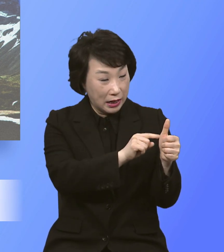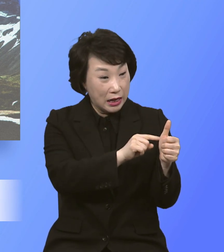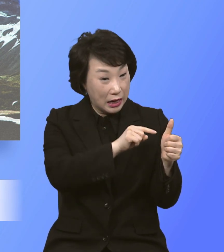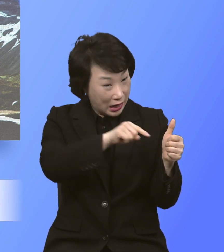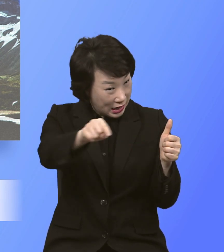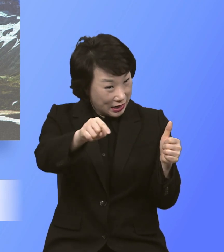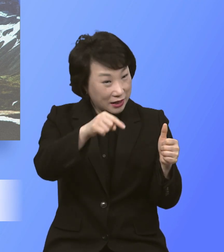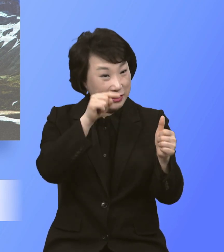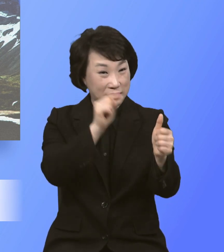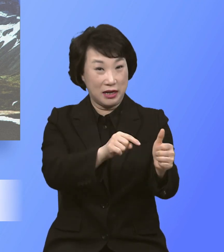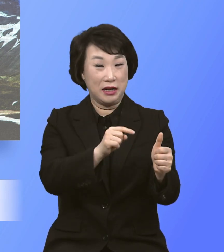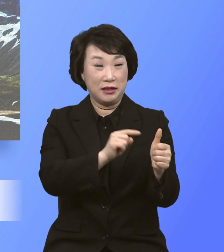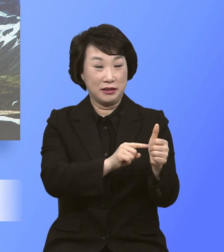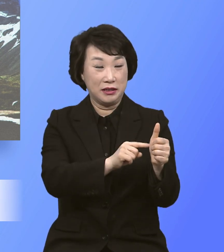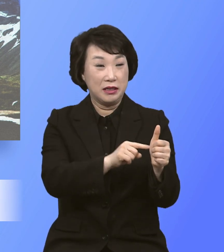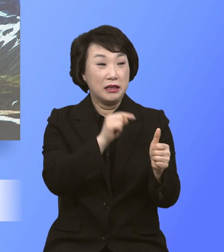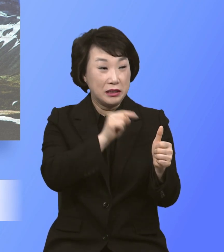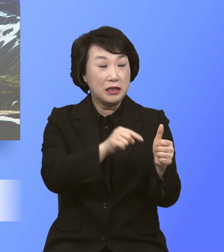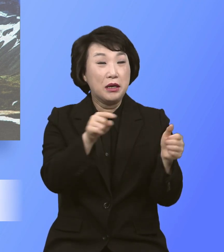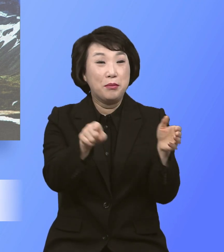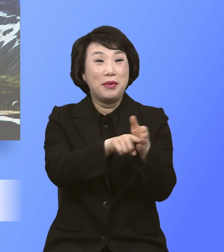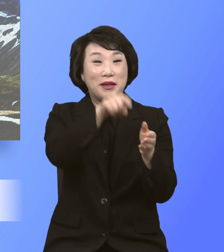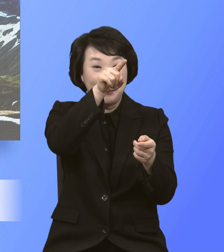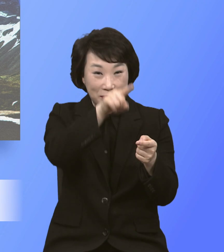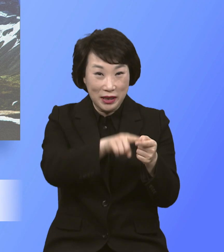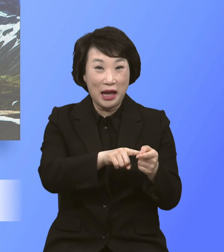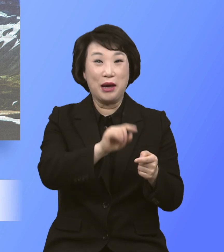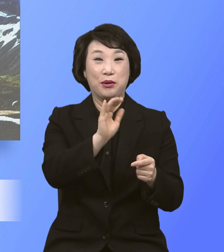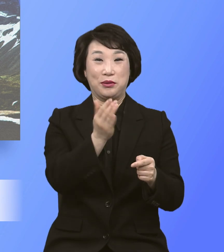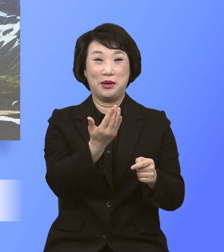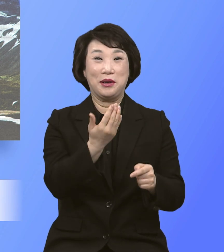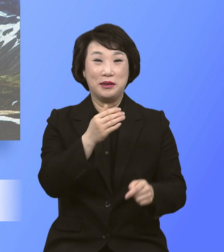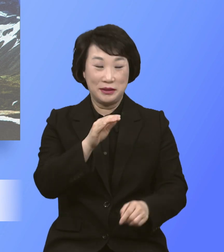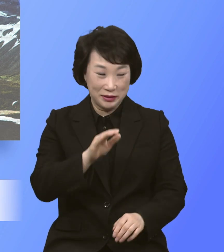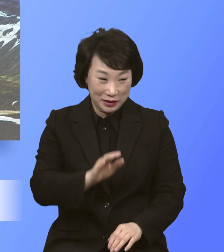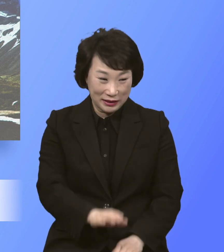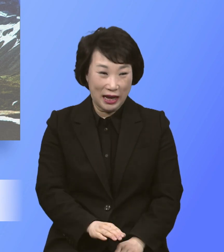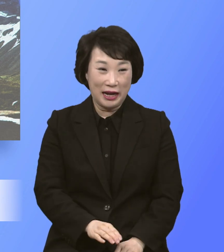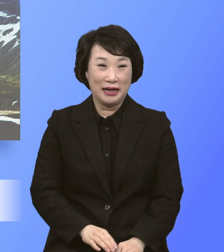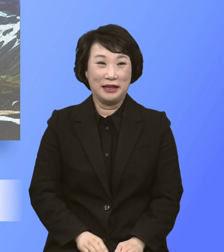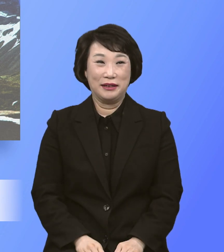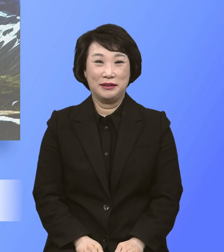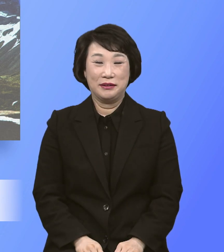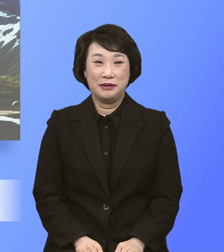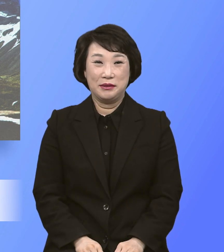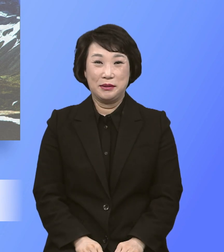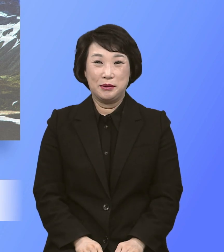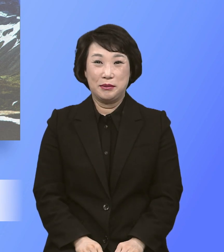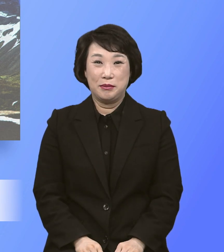가라 네 믿은 대로 될지어다 하시니